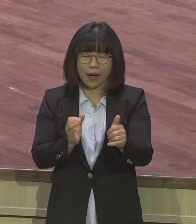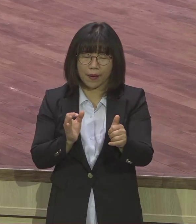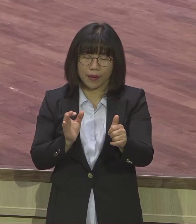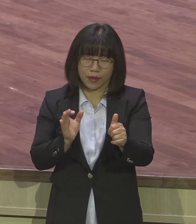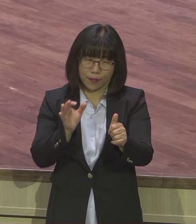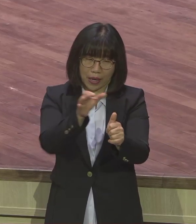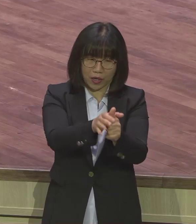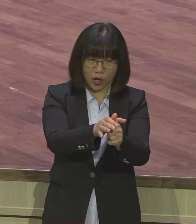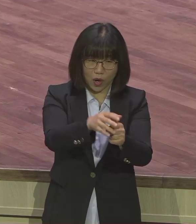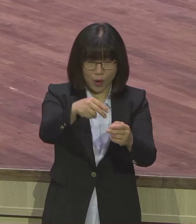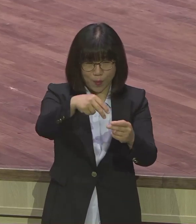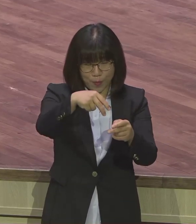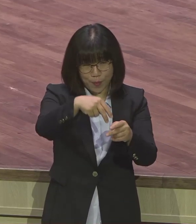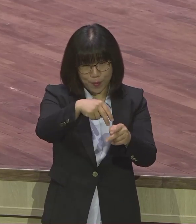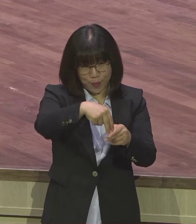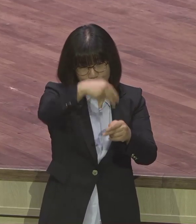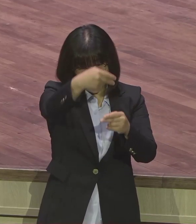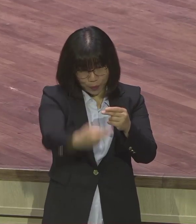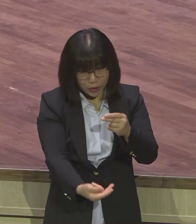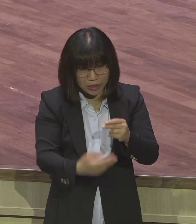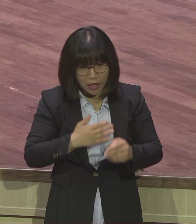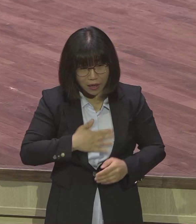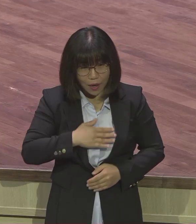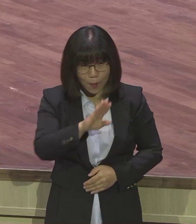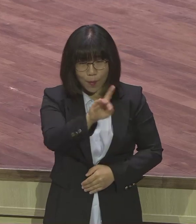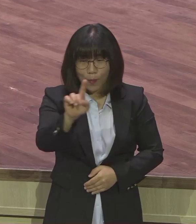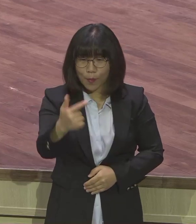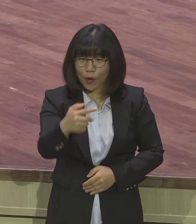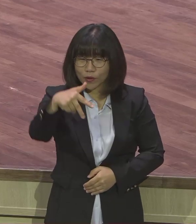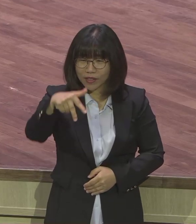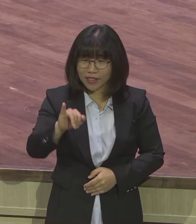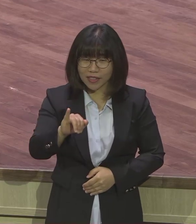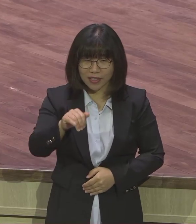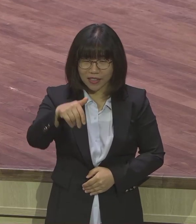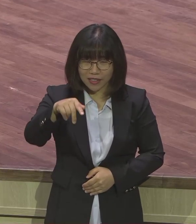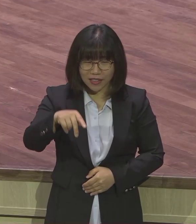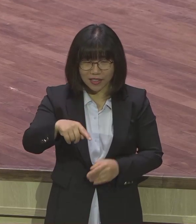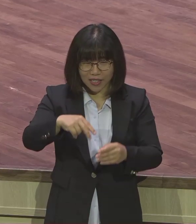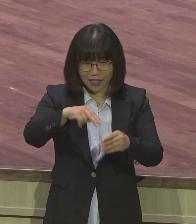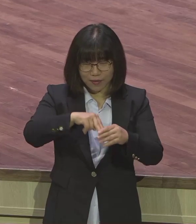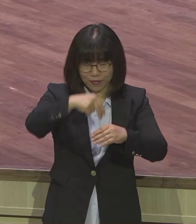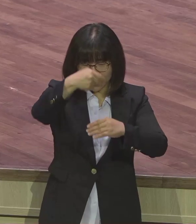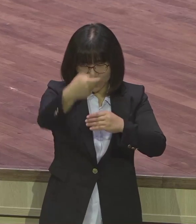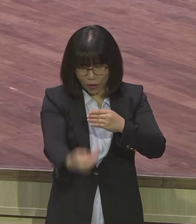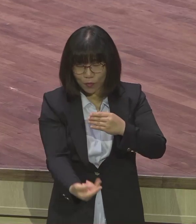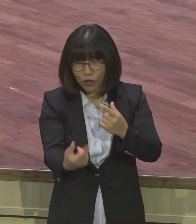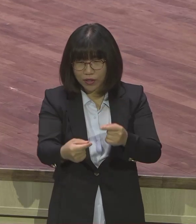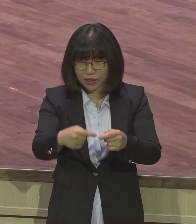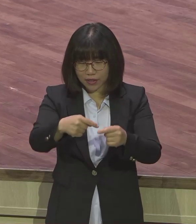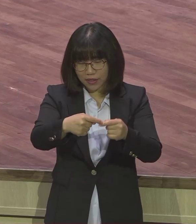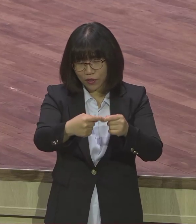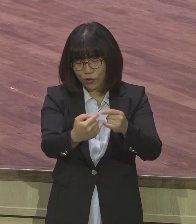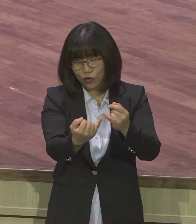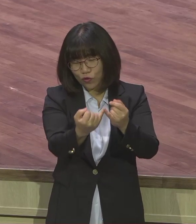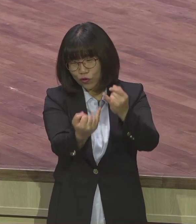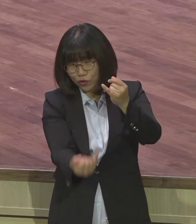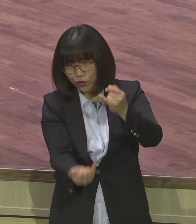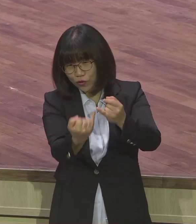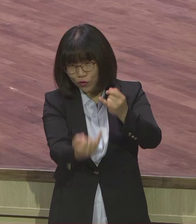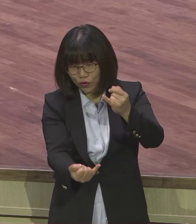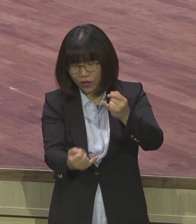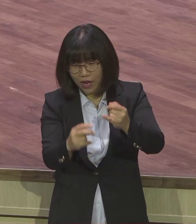하나님 번지점프는 죽습니까? 딱 줄 잡혀있어. 괜찮아. 무서워. 던져봐. 못